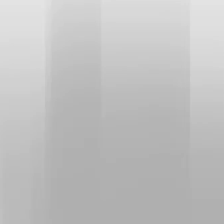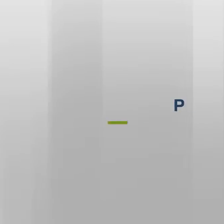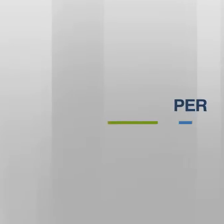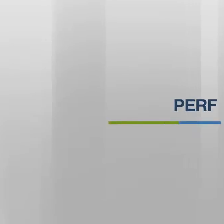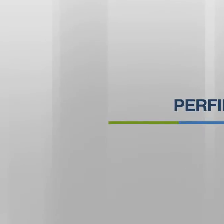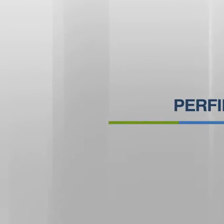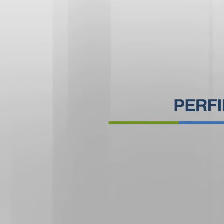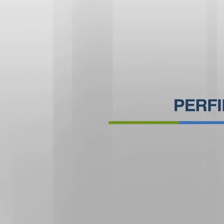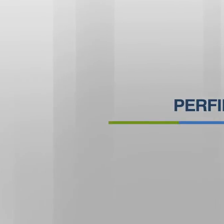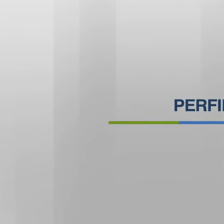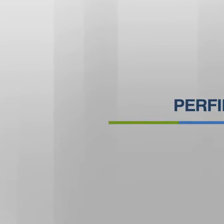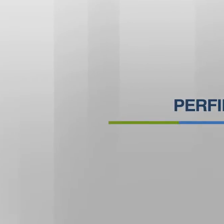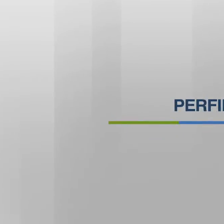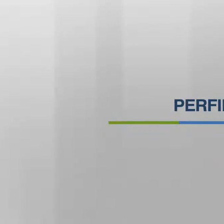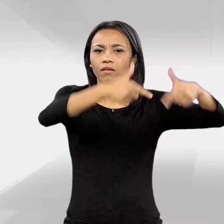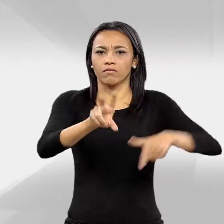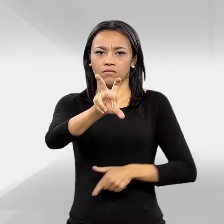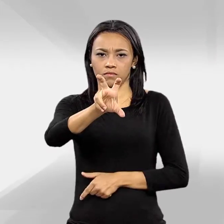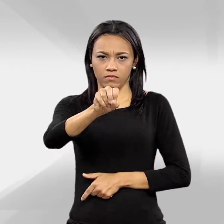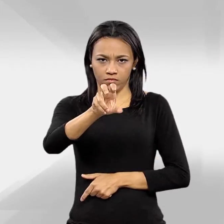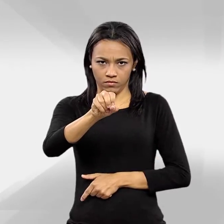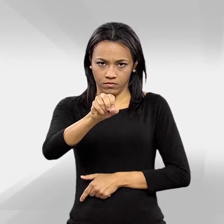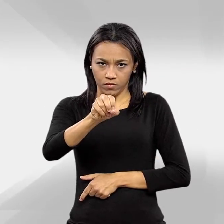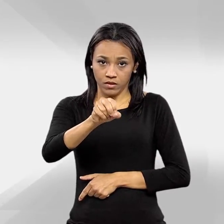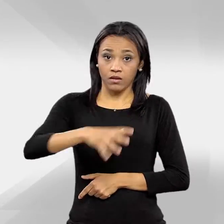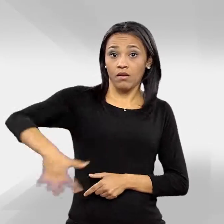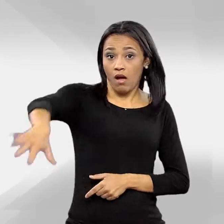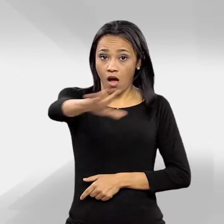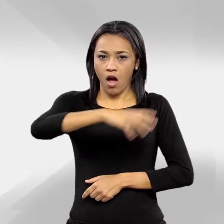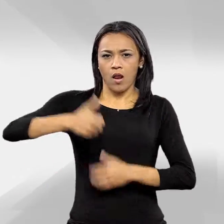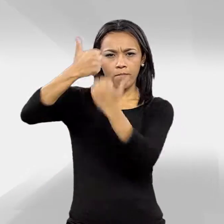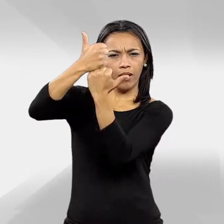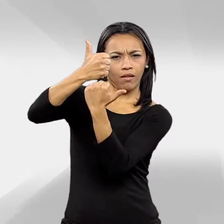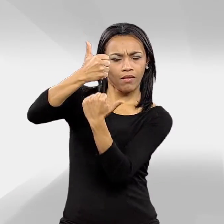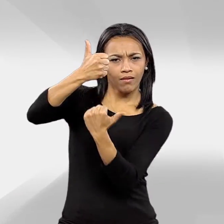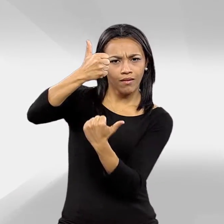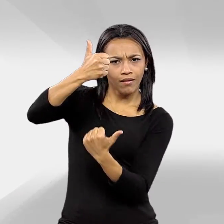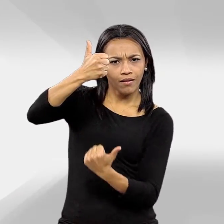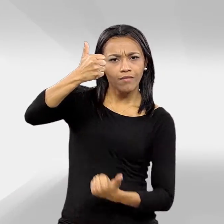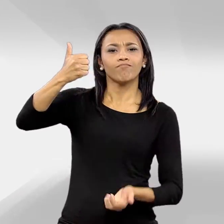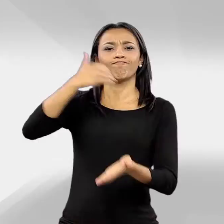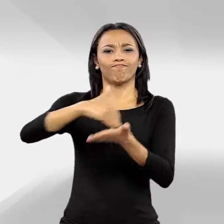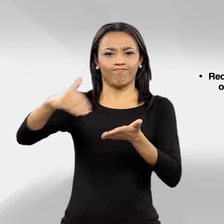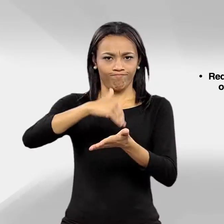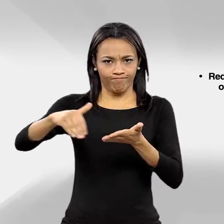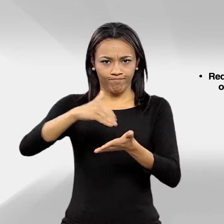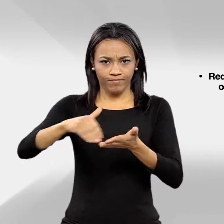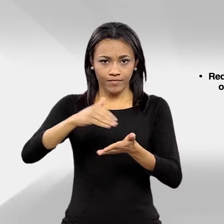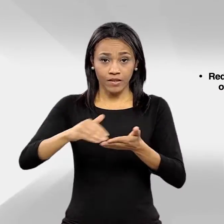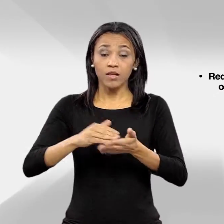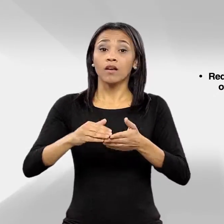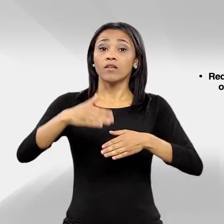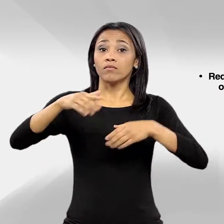perfil 50 a área administrativa da secretaria executiva atividades previstas